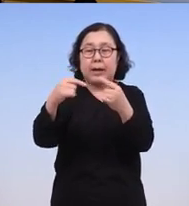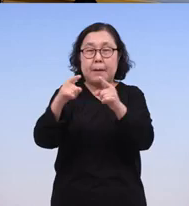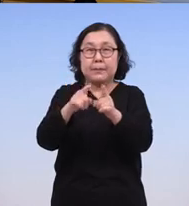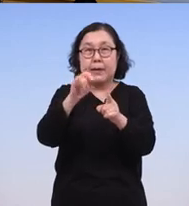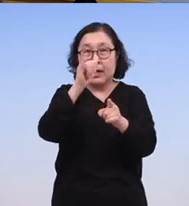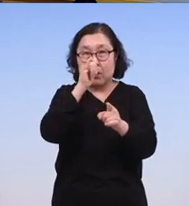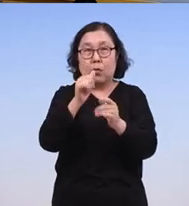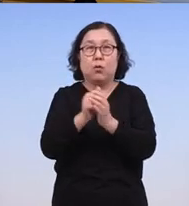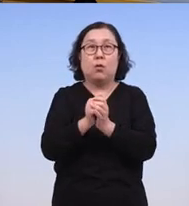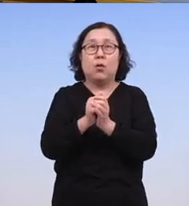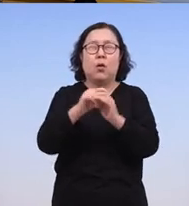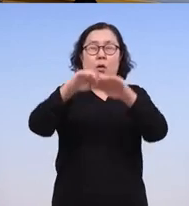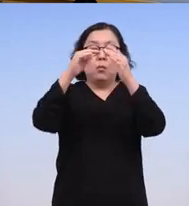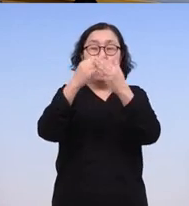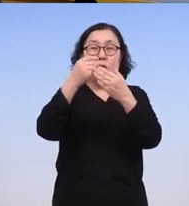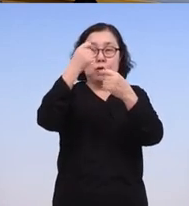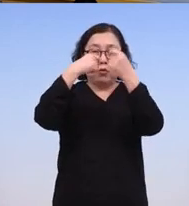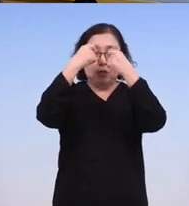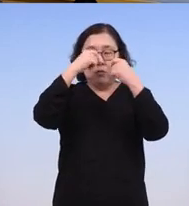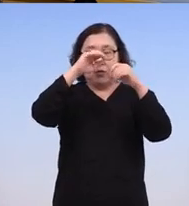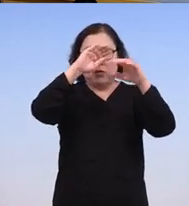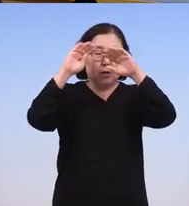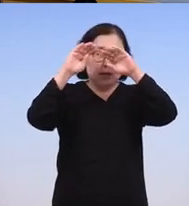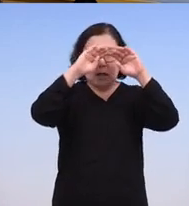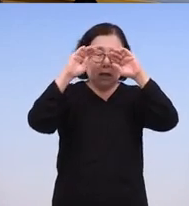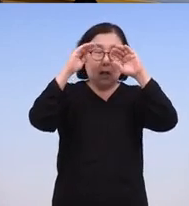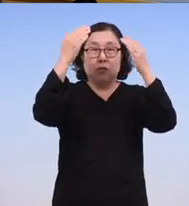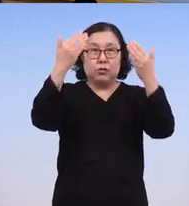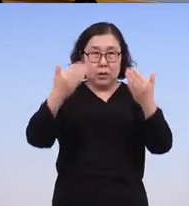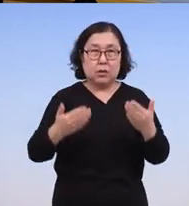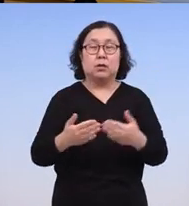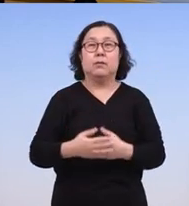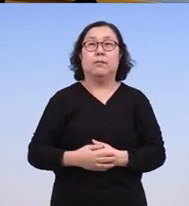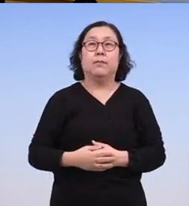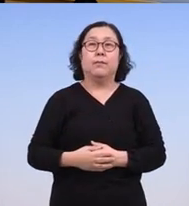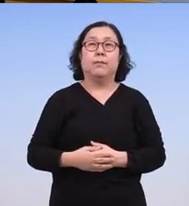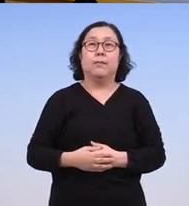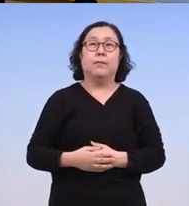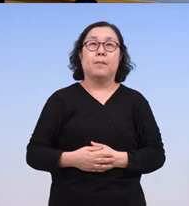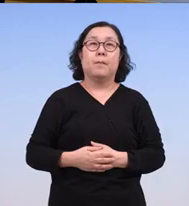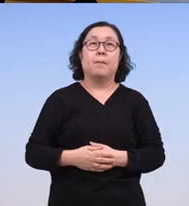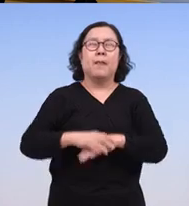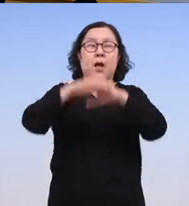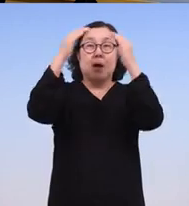친히 그들과 함께 계셔서, 그 다음 보세요, 모든 눈물을 그 눈에서 닦아주시니,